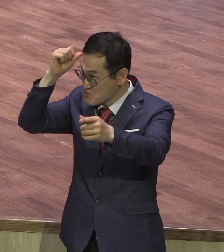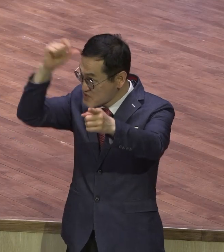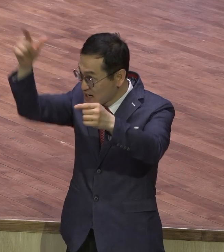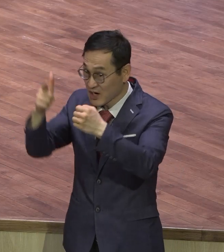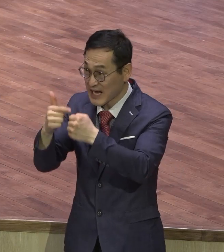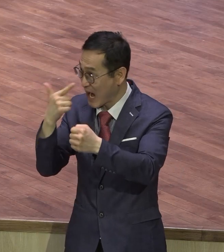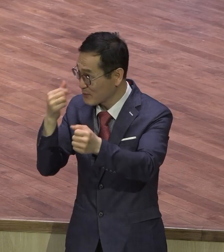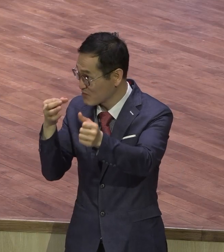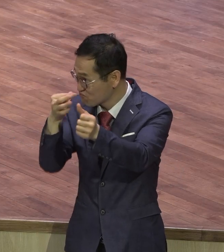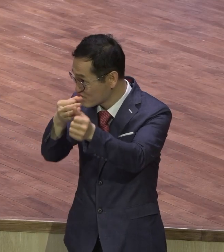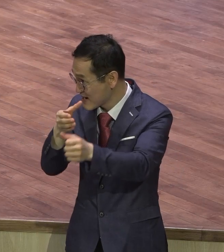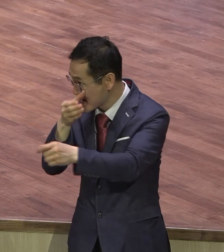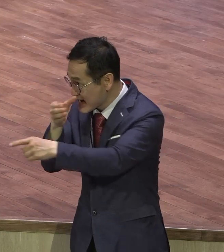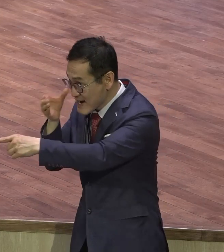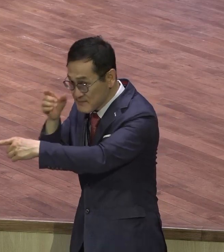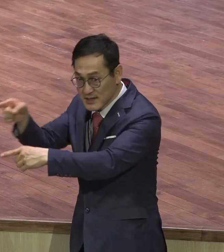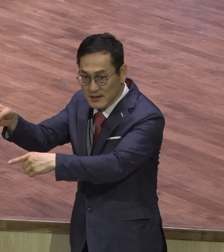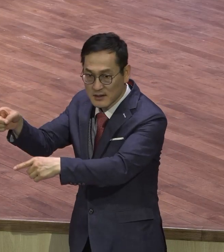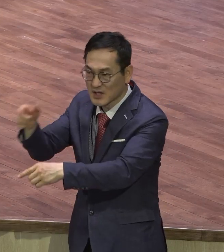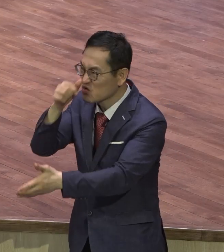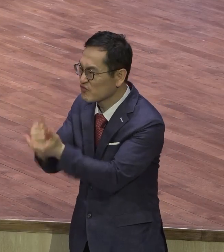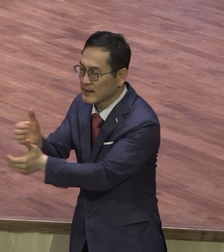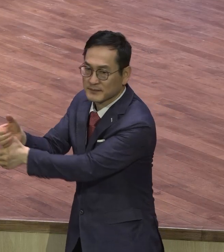하나님을 아버지라고 불러 감히?